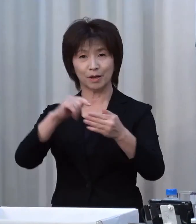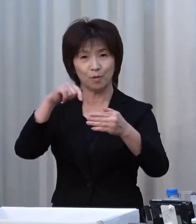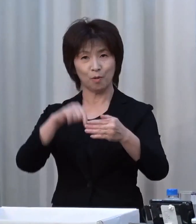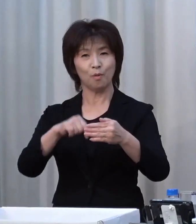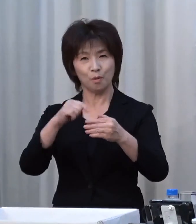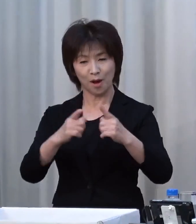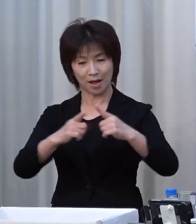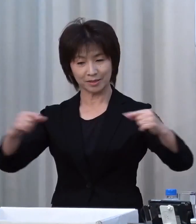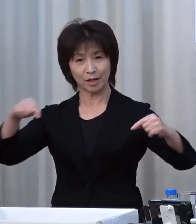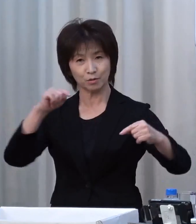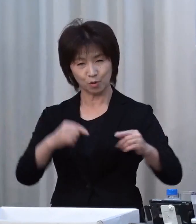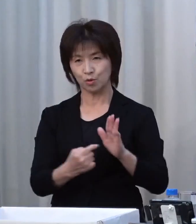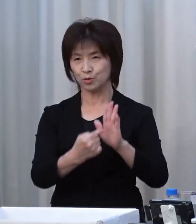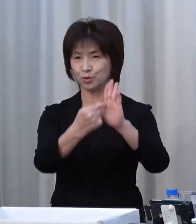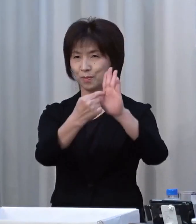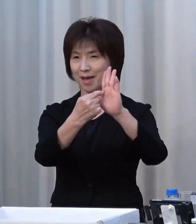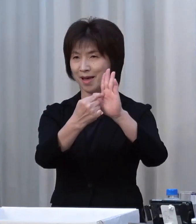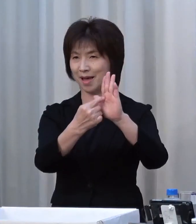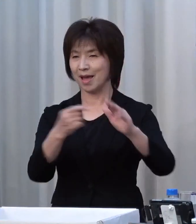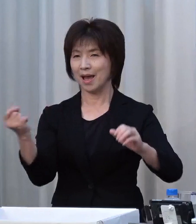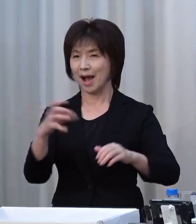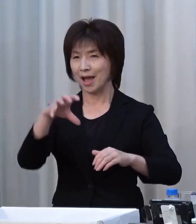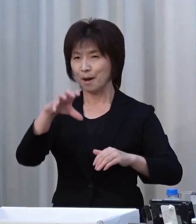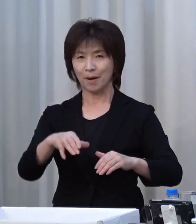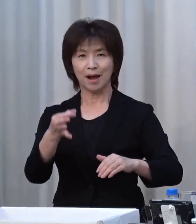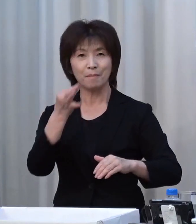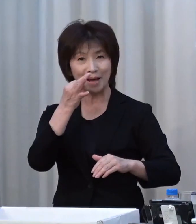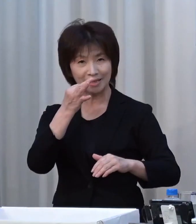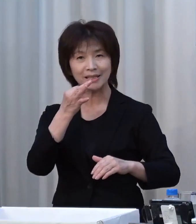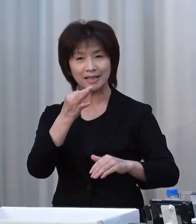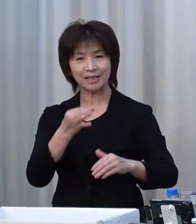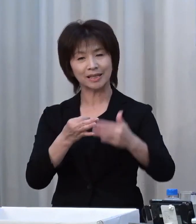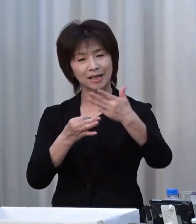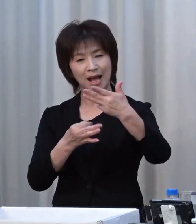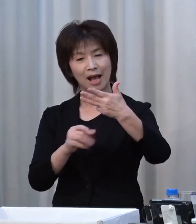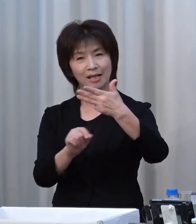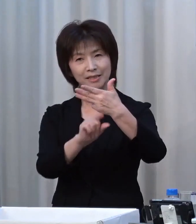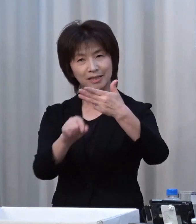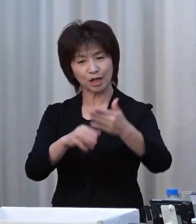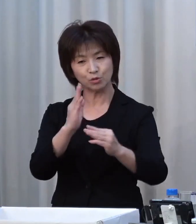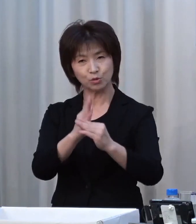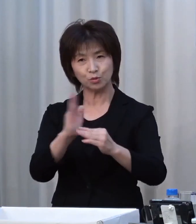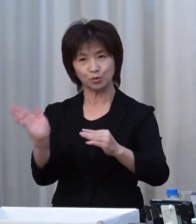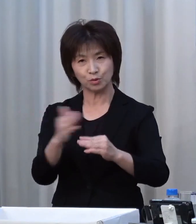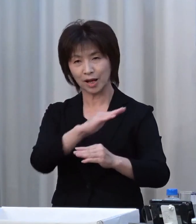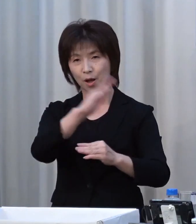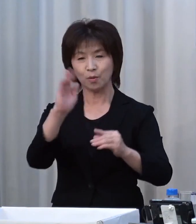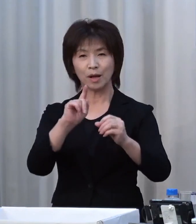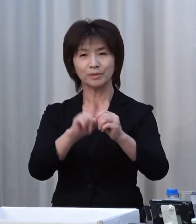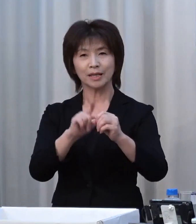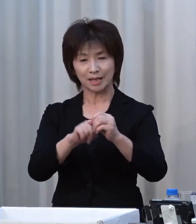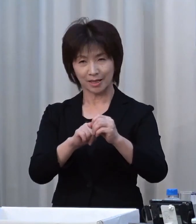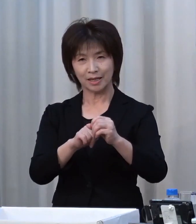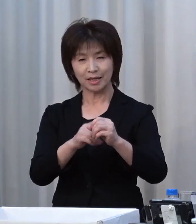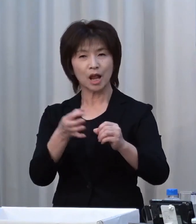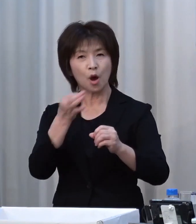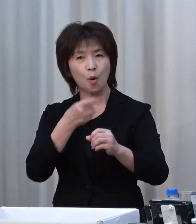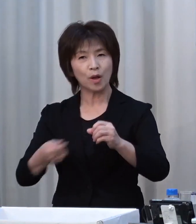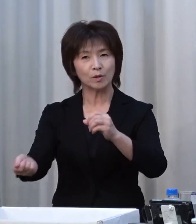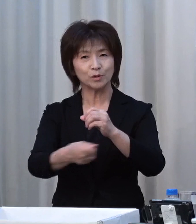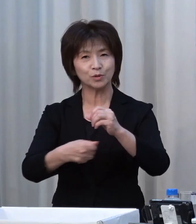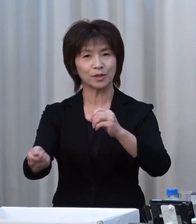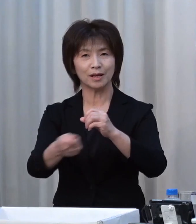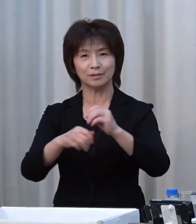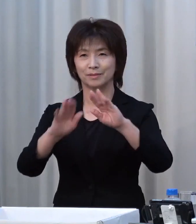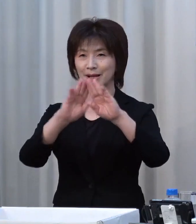は全国でも有数の葉山米の産地で8月中旬から本格的なお米の収穫